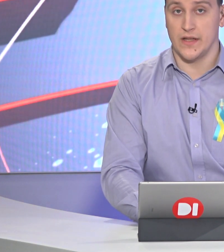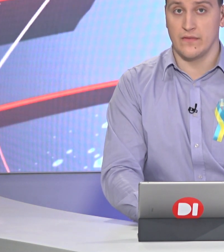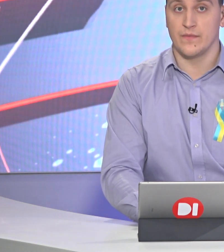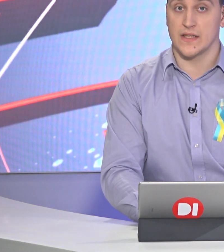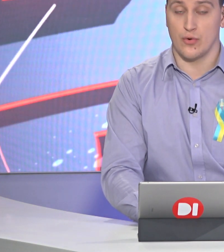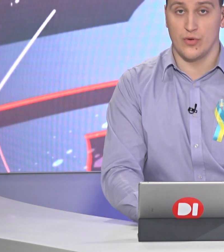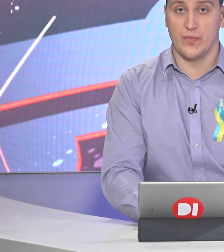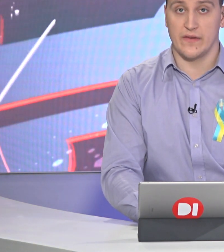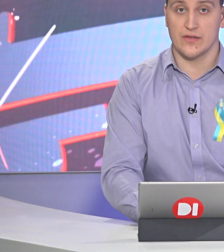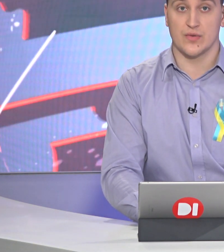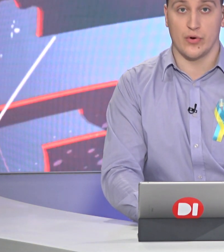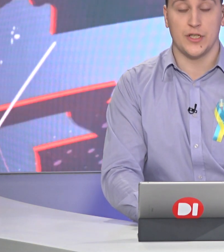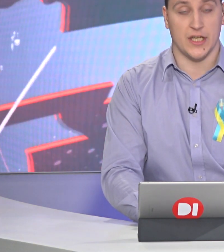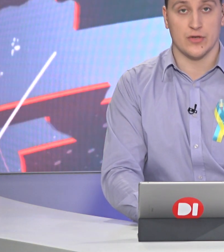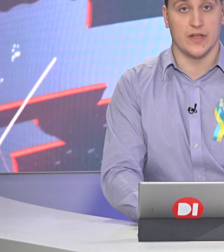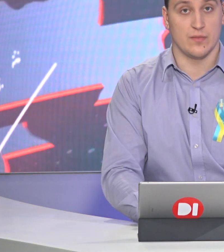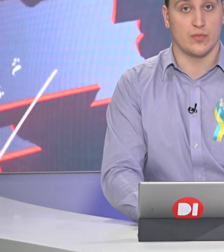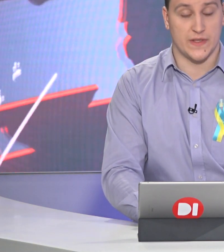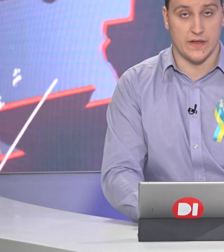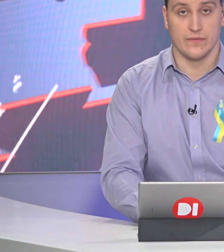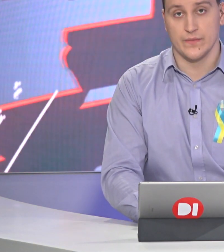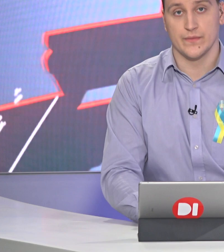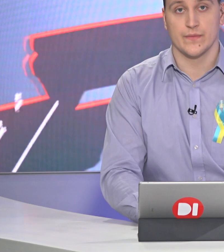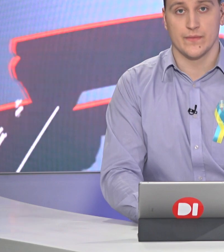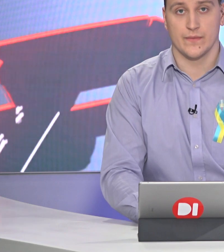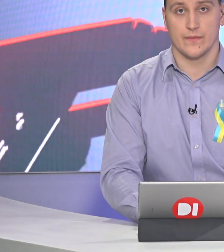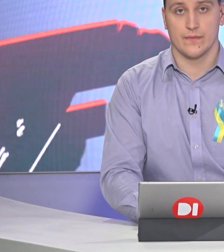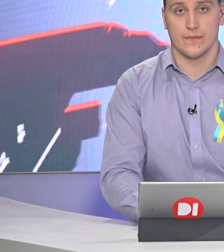Той завадив незаконному перевезенню зброї через один з блокпостів.